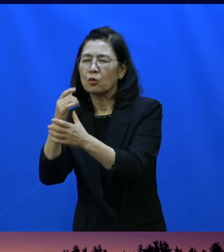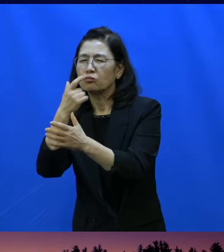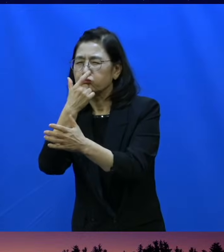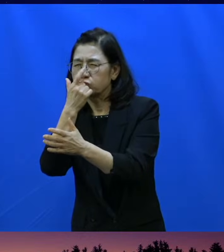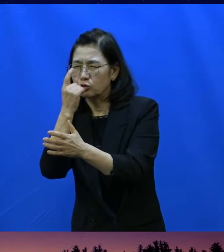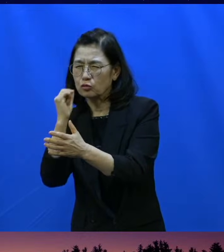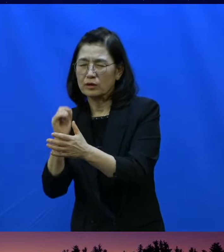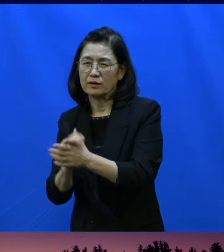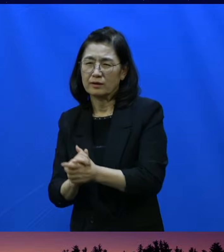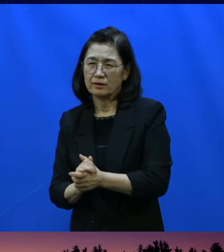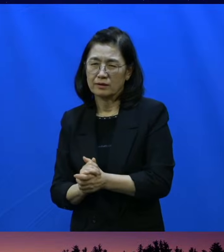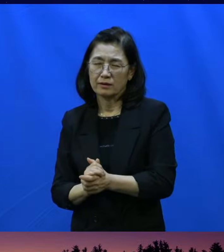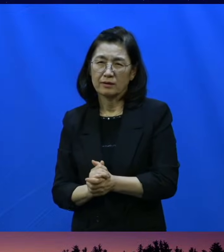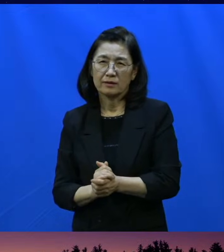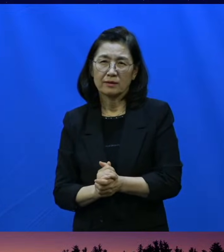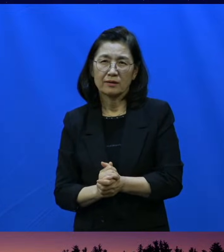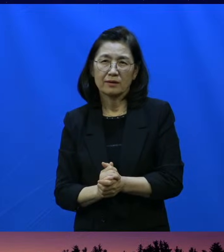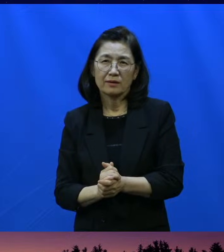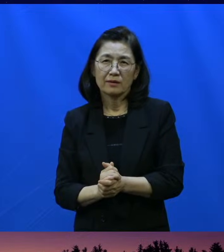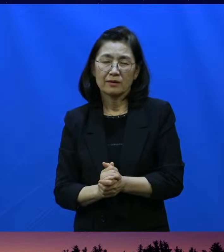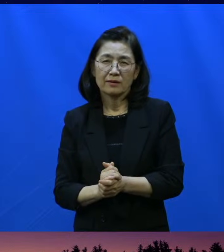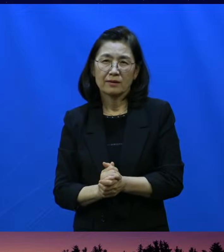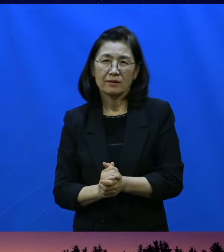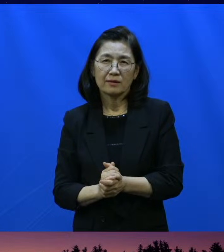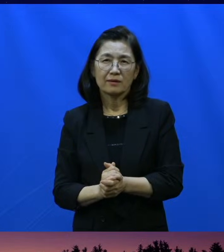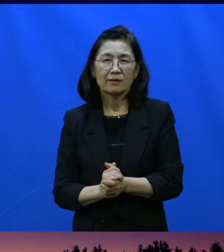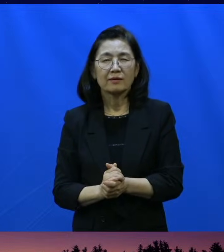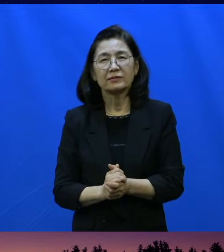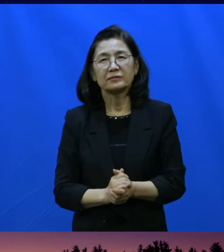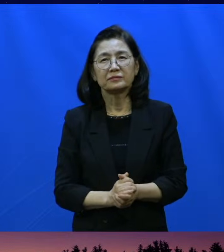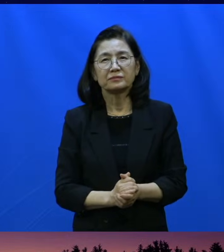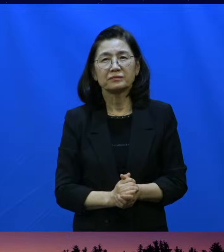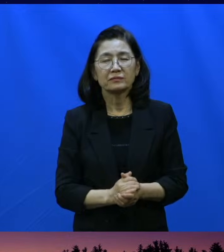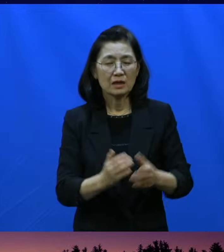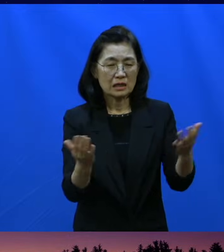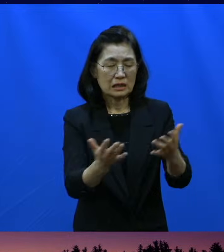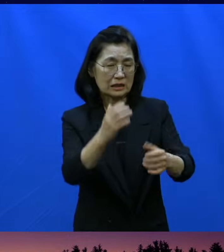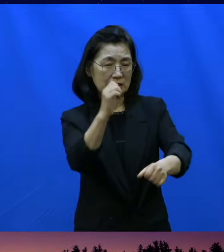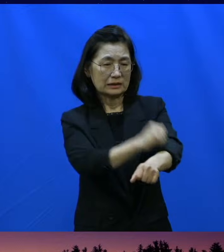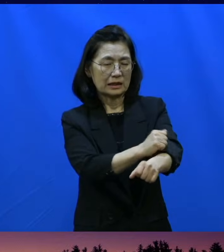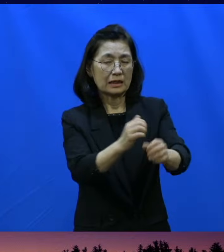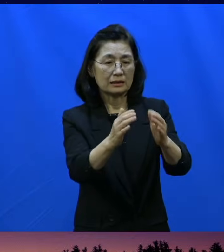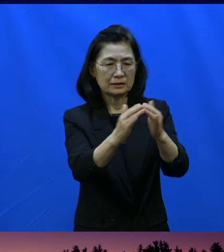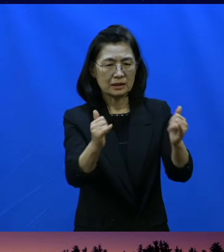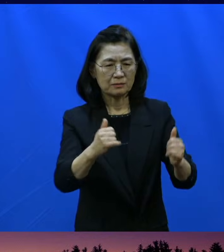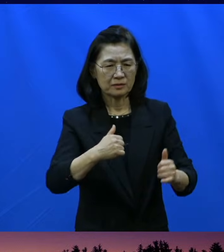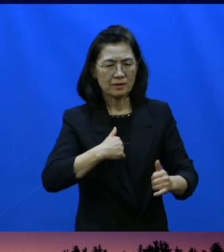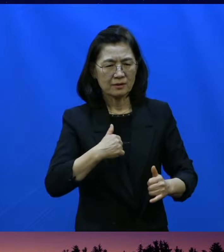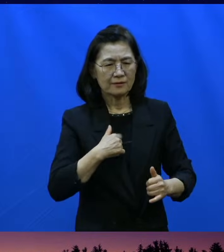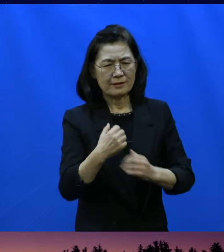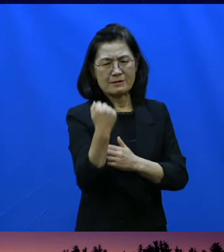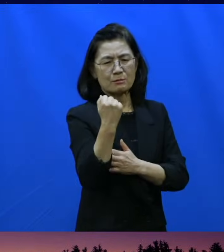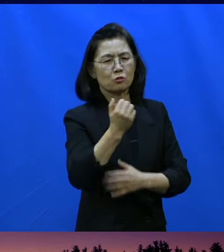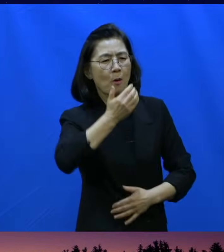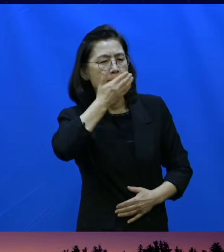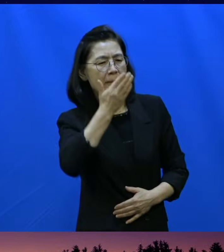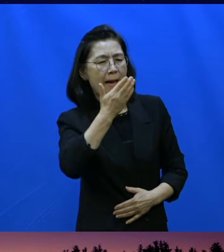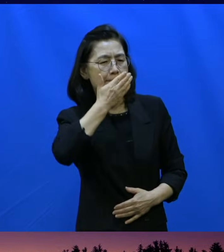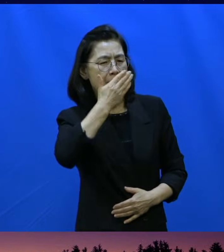일을 잘해요. 능력자들이에요. 자신이 능력이 있다고 여기는 사람은 기도를 등한히 할 수밖에 없어.